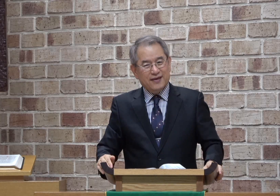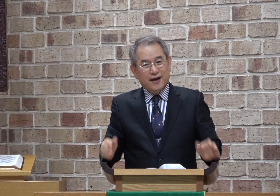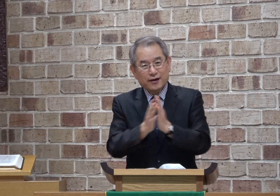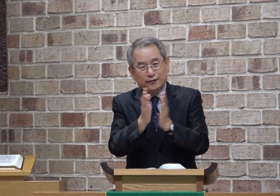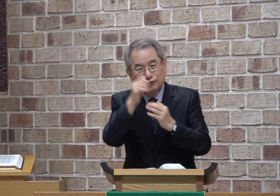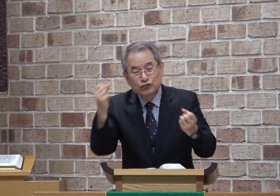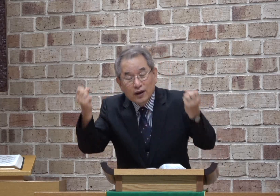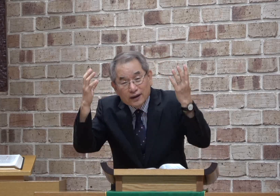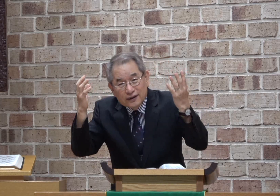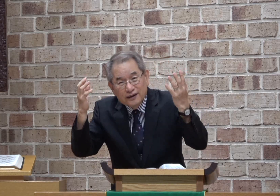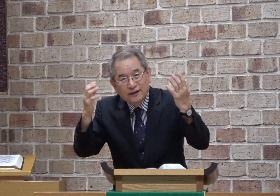하셨습니다.